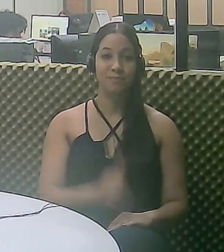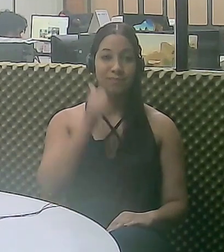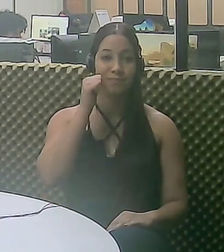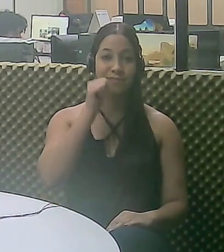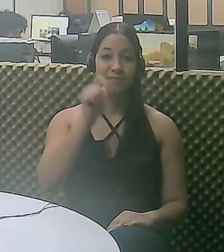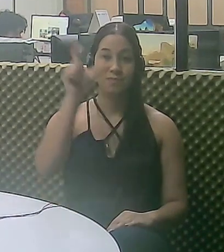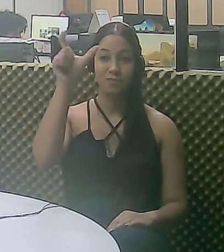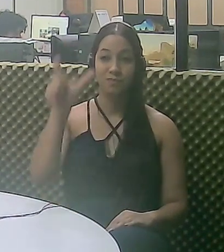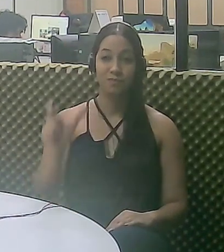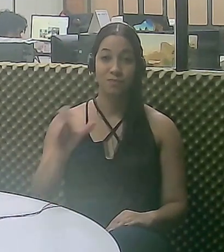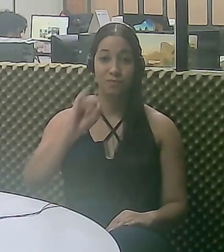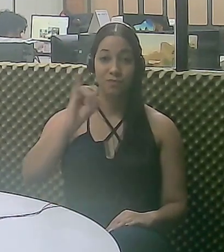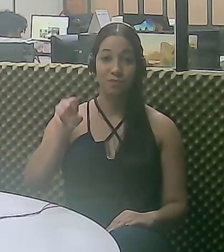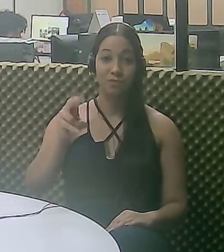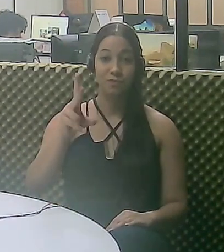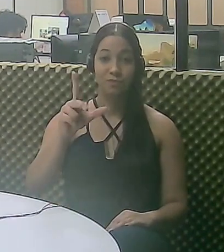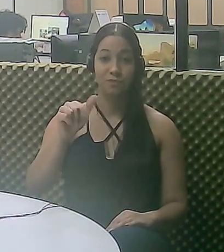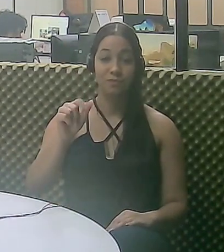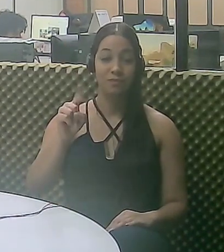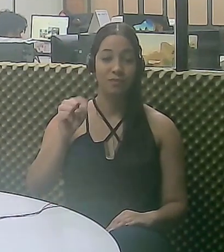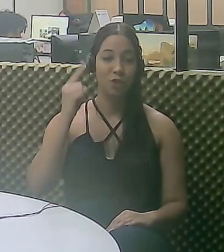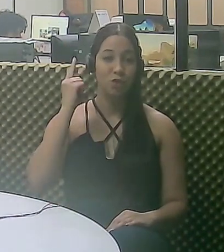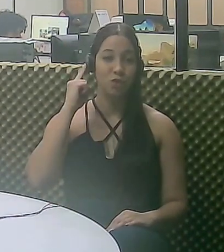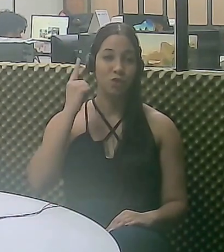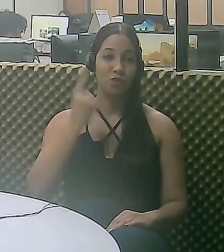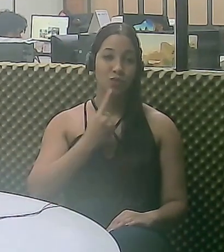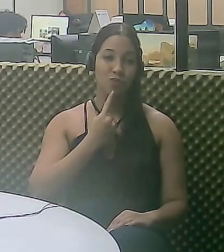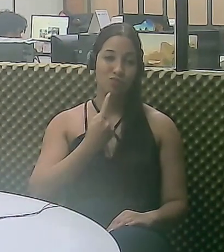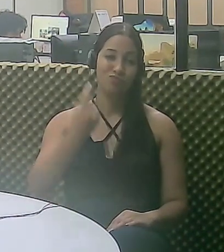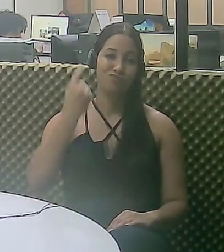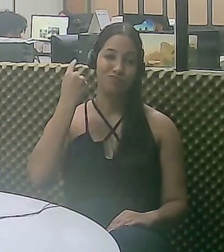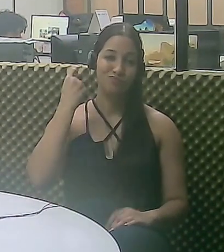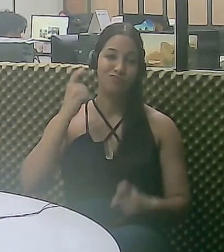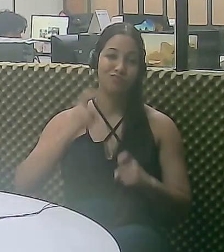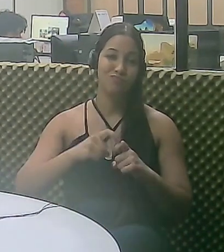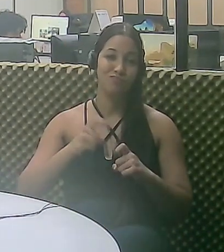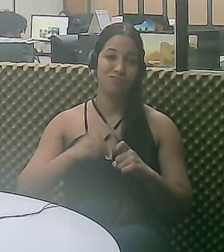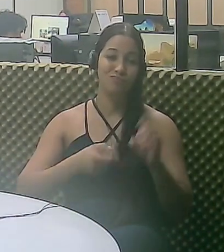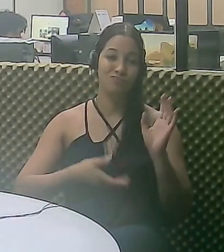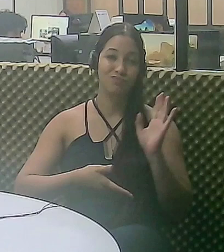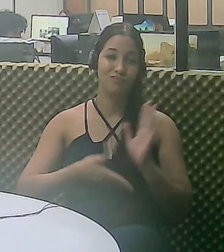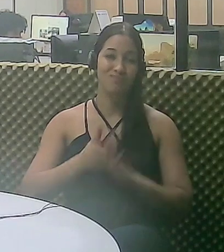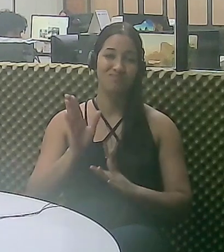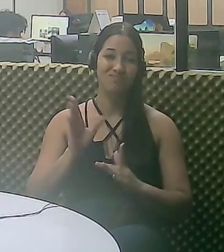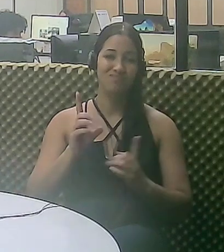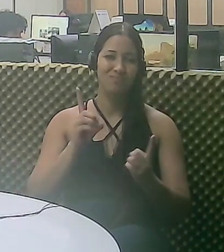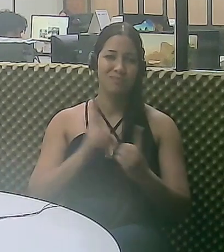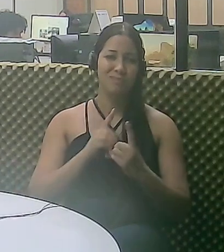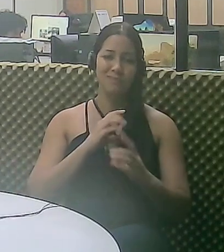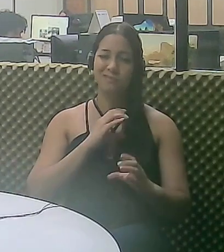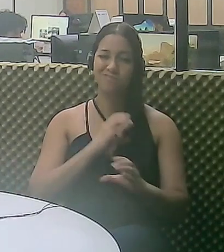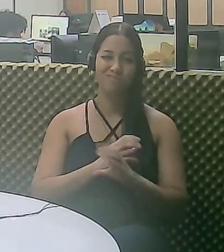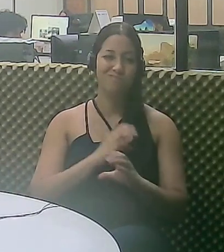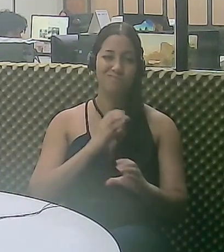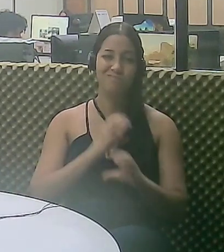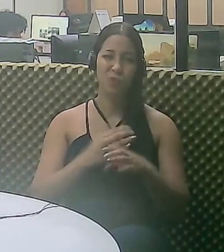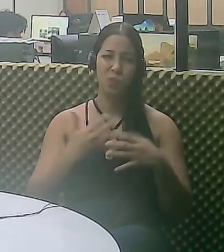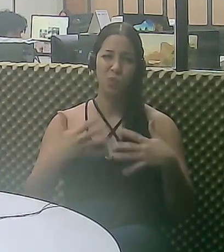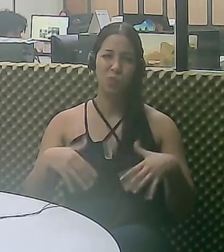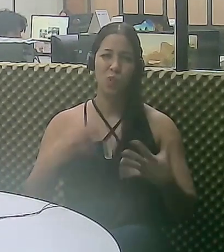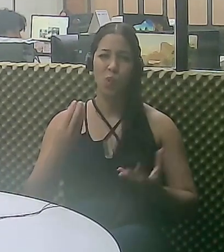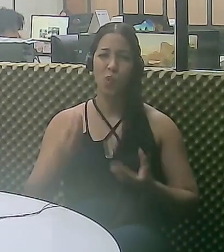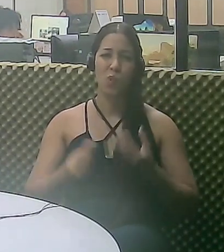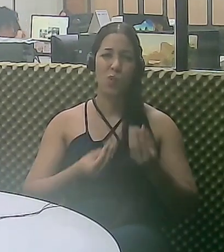Esta é a Júlia, uma deficiente auditiva que, quando precisava de um atendimento médico, enfrentava uma situação crítica. Como